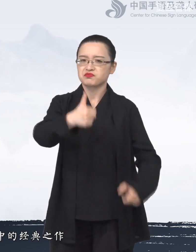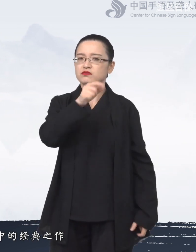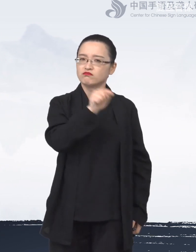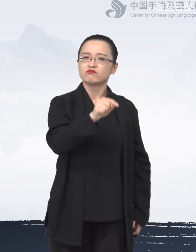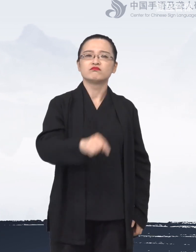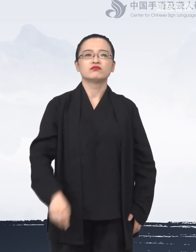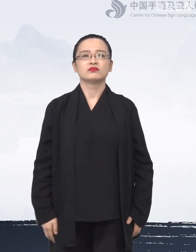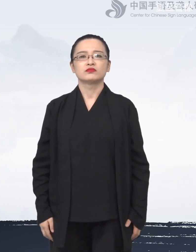作。